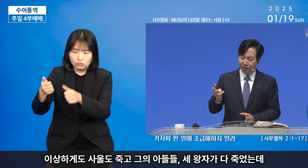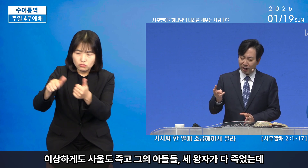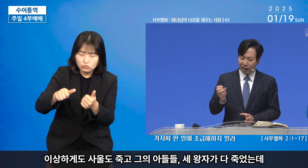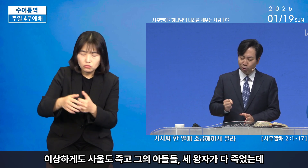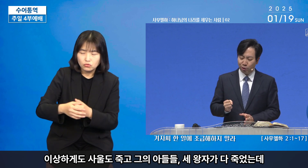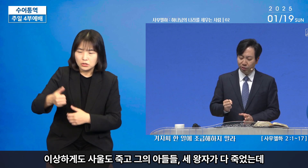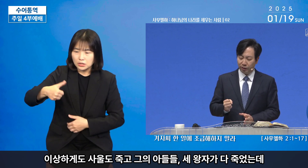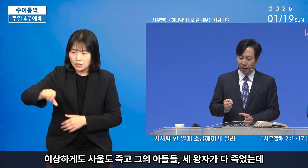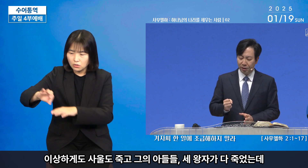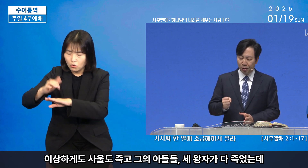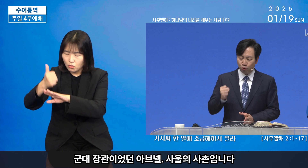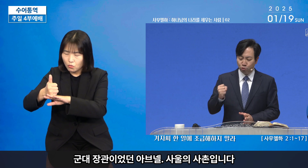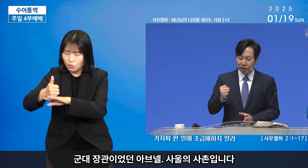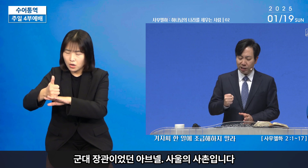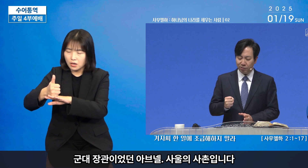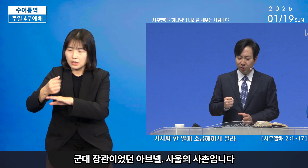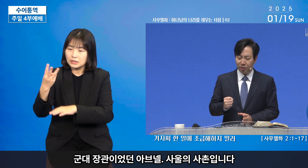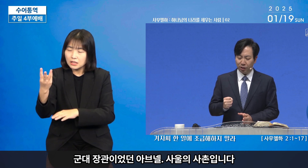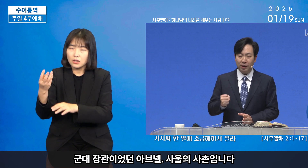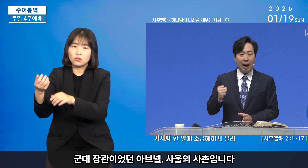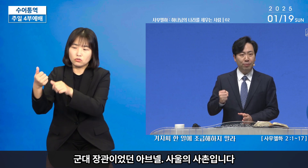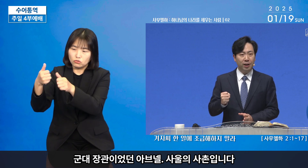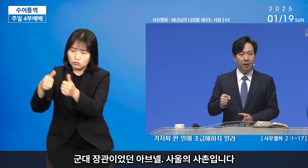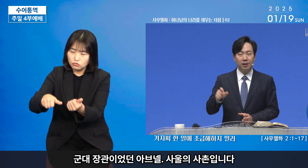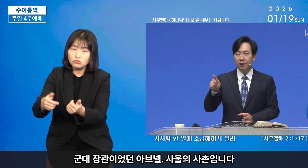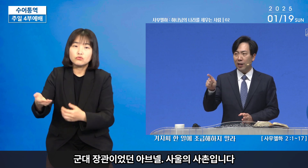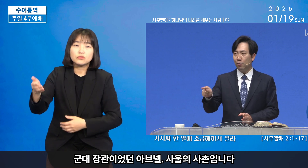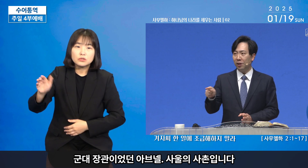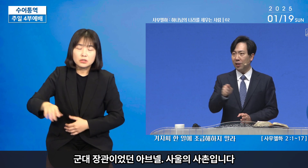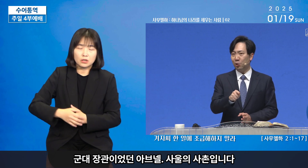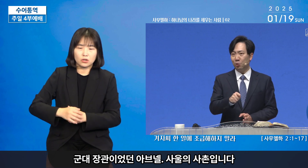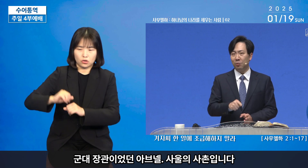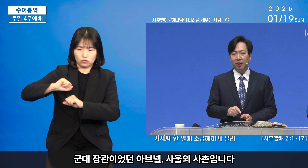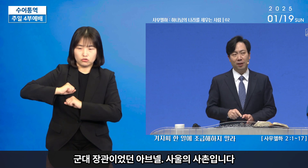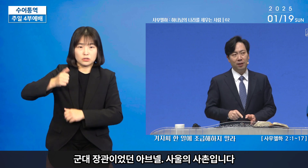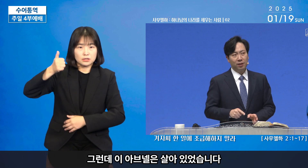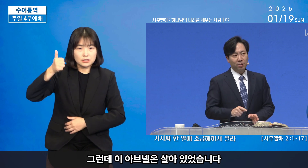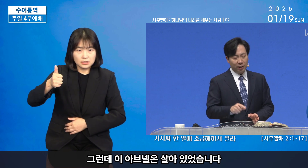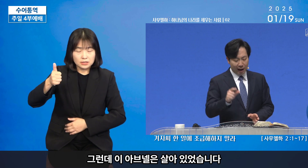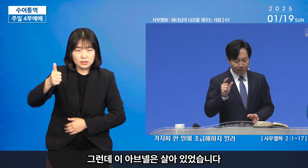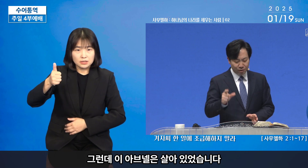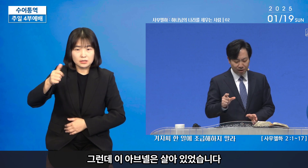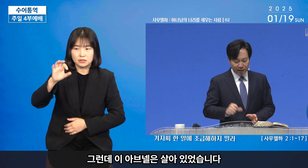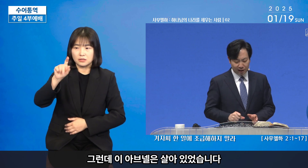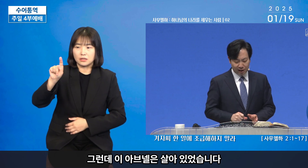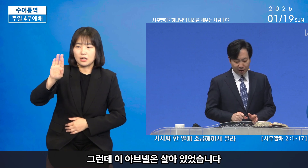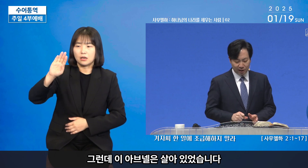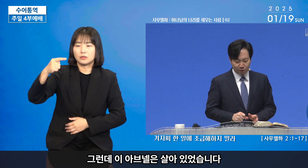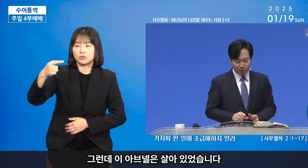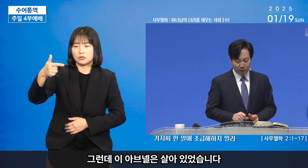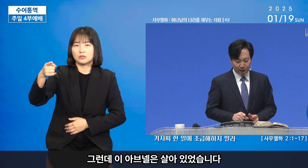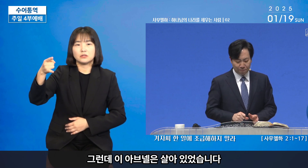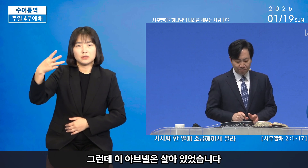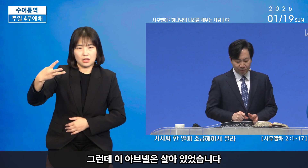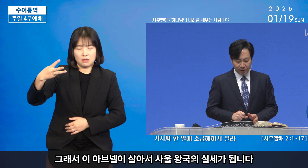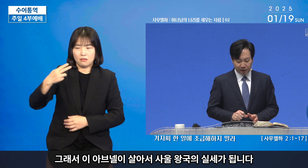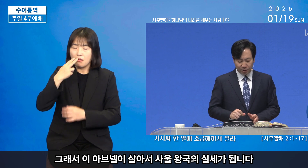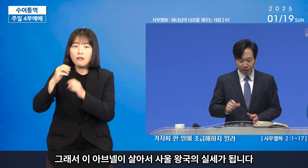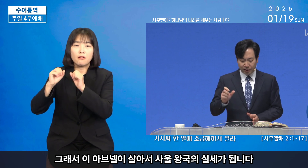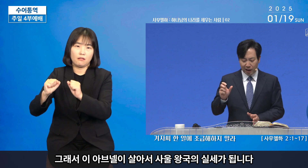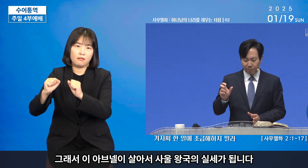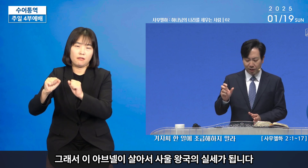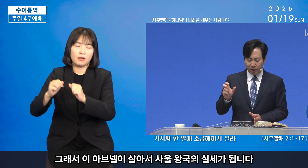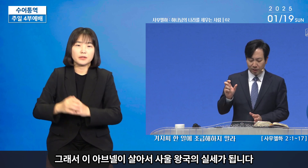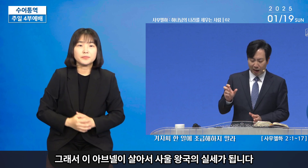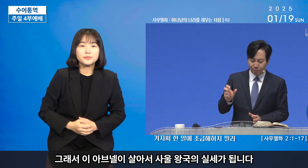세 왕자가 다 죽었는데 군대 장관이었던 아브넬, 사울의 사촌입니다. 그런데 이 아브넬은 살아 있었습니다. 그래서